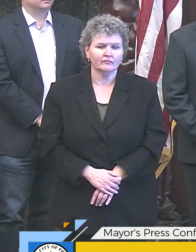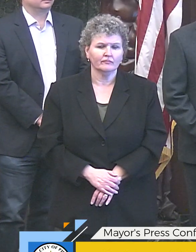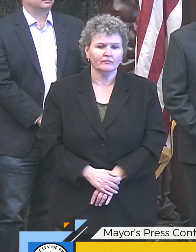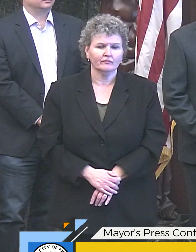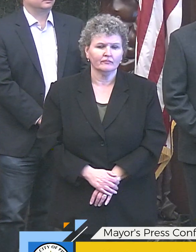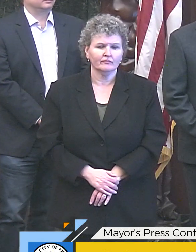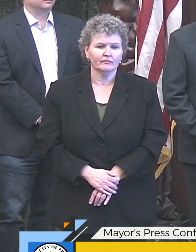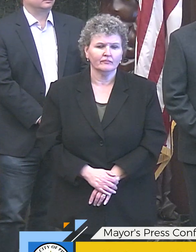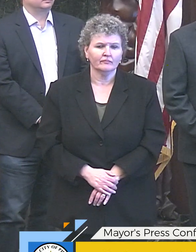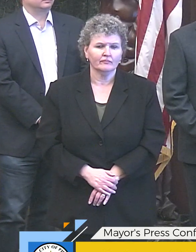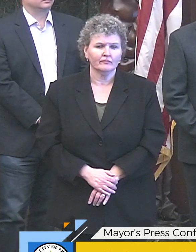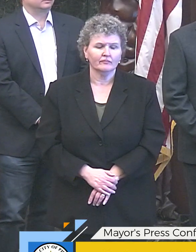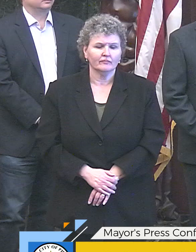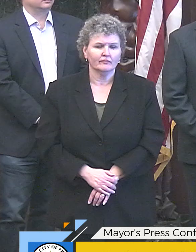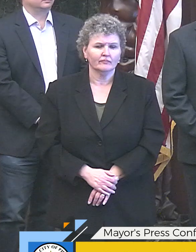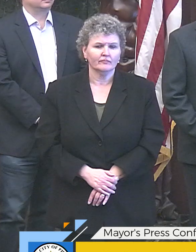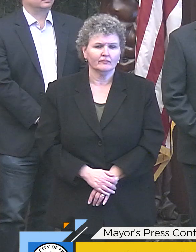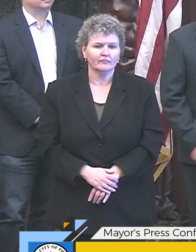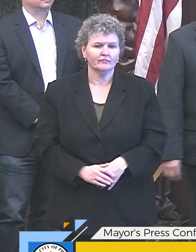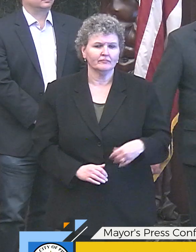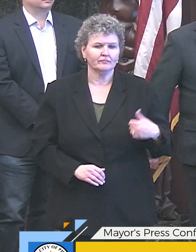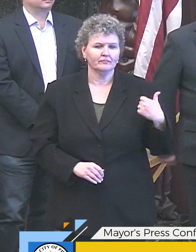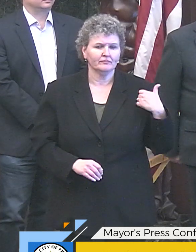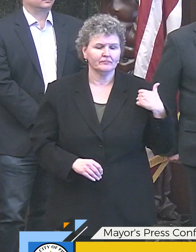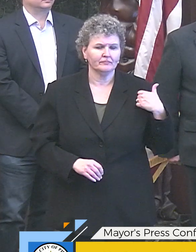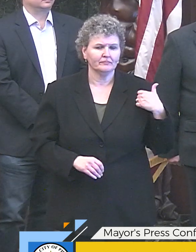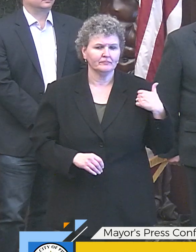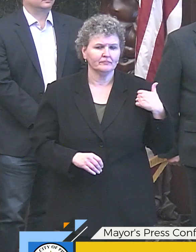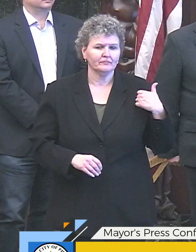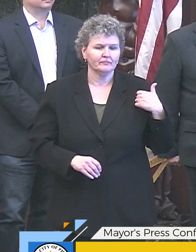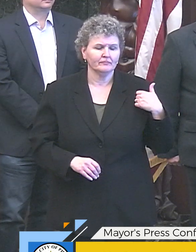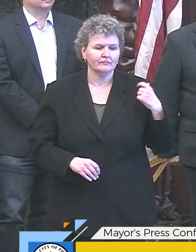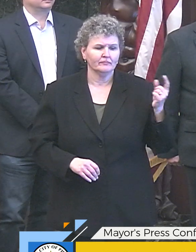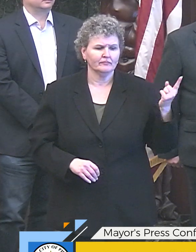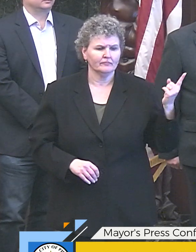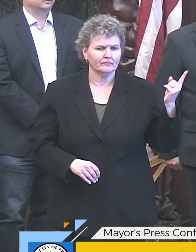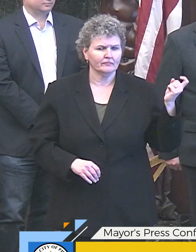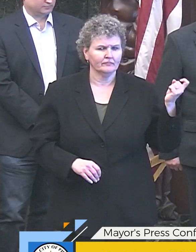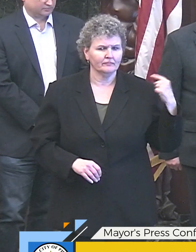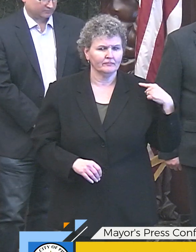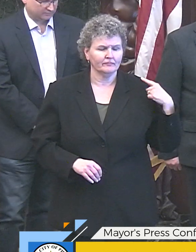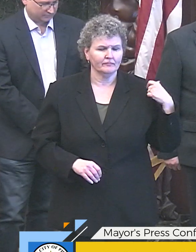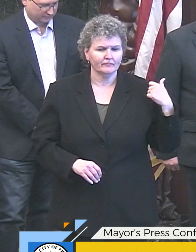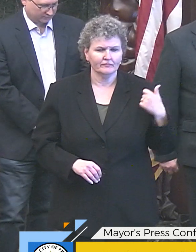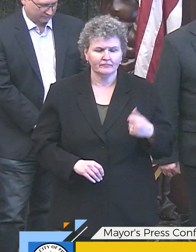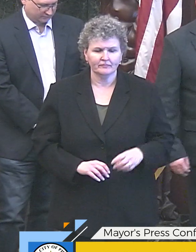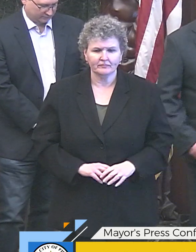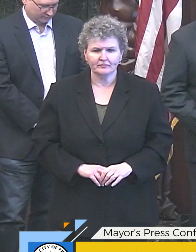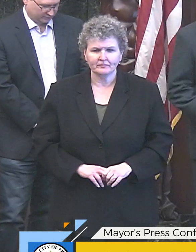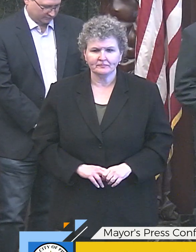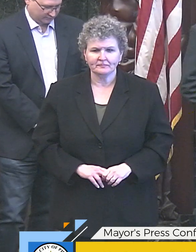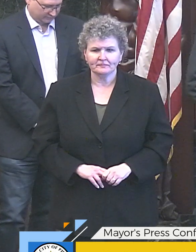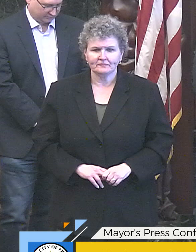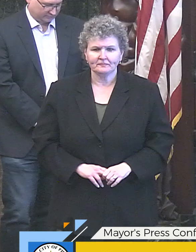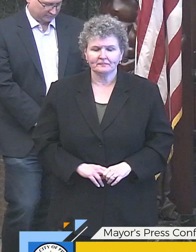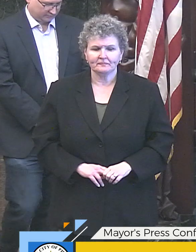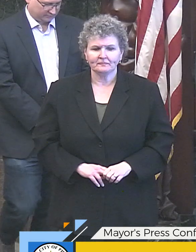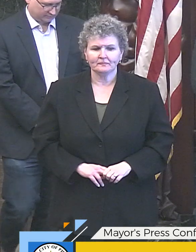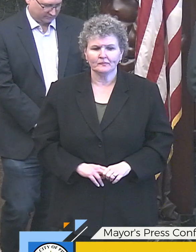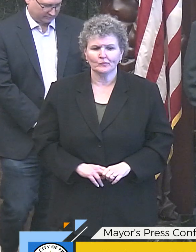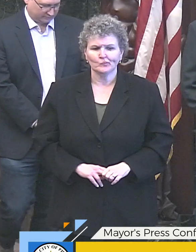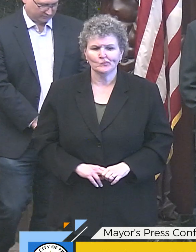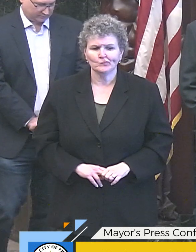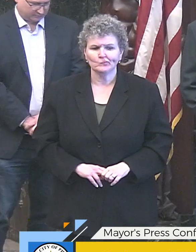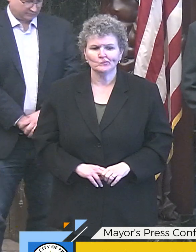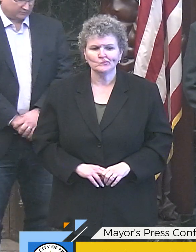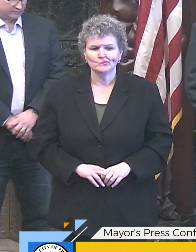quieres agradecer el que se haya firmado esta emisión de los fondos para apoyar las iniciativas y estás haciendo un contraste entre las